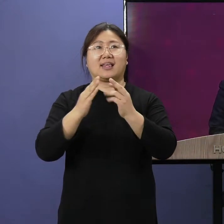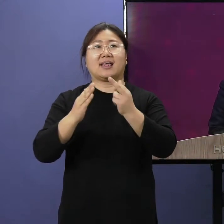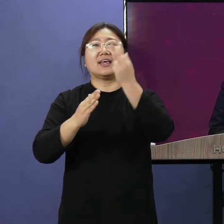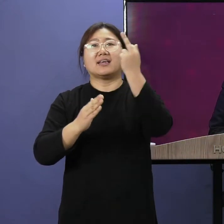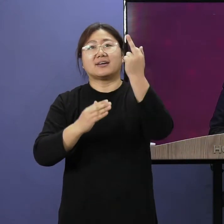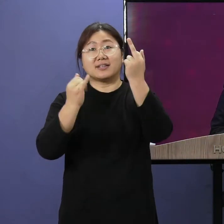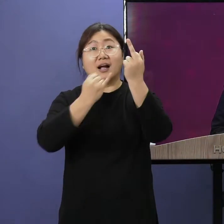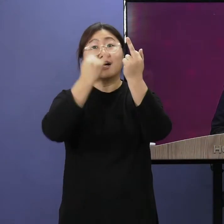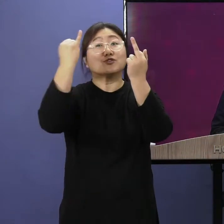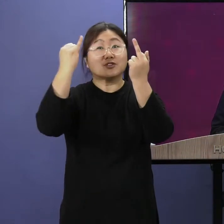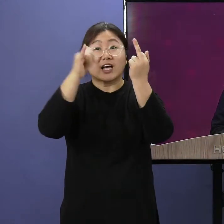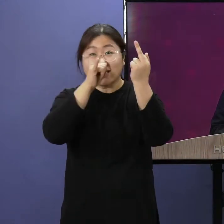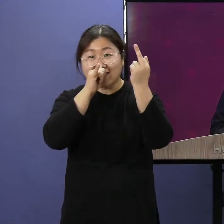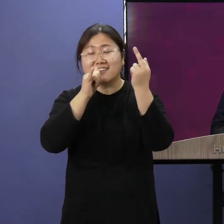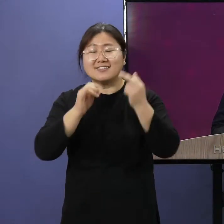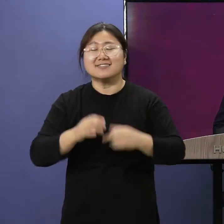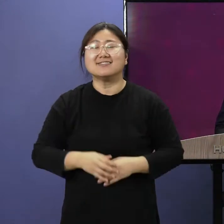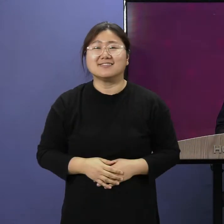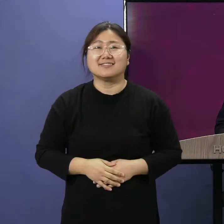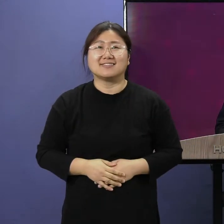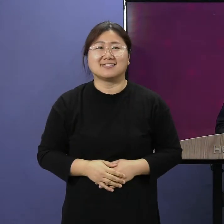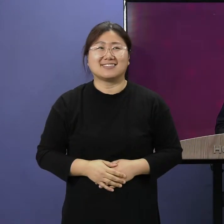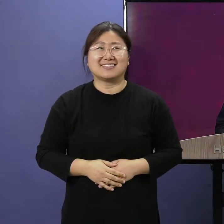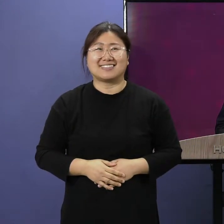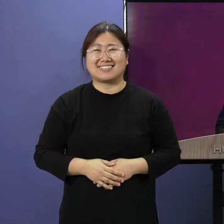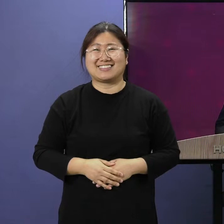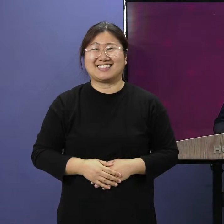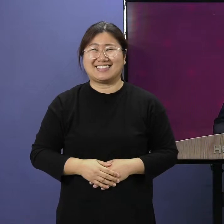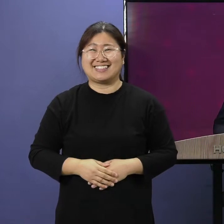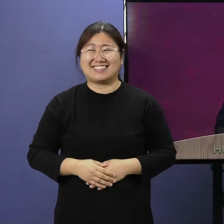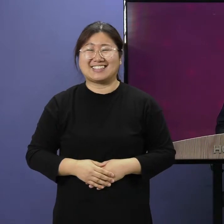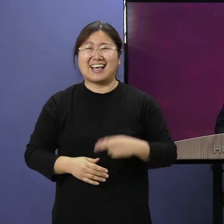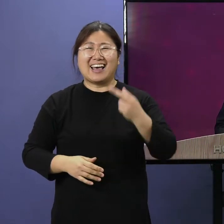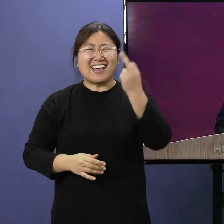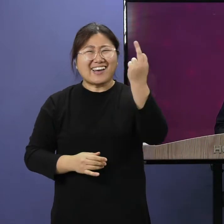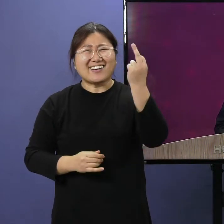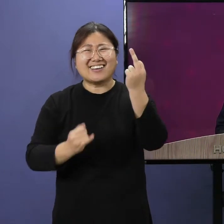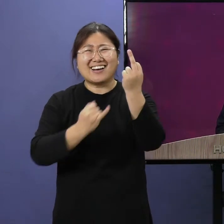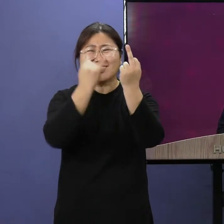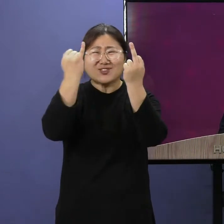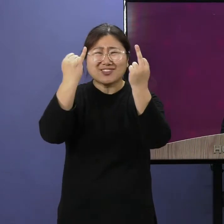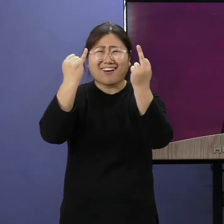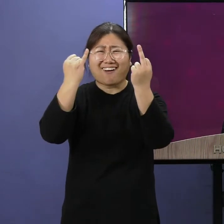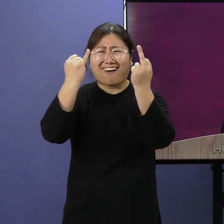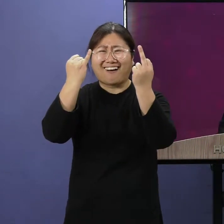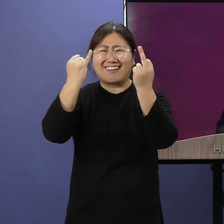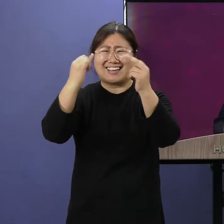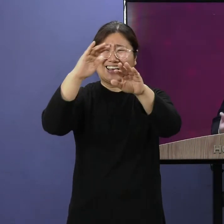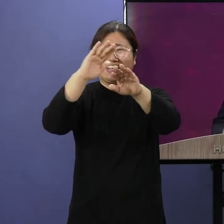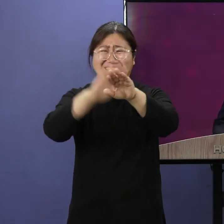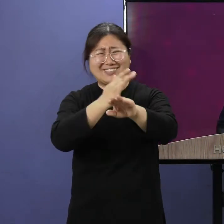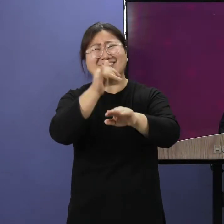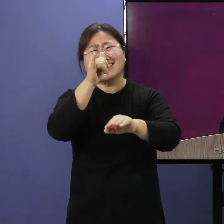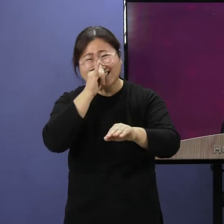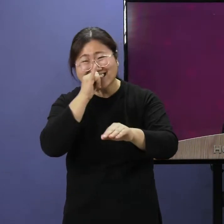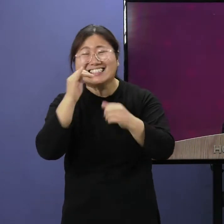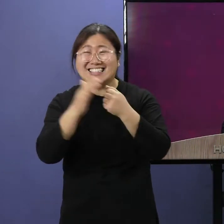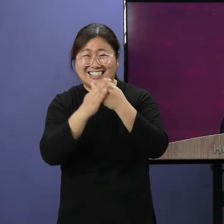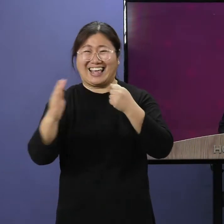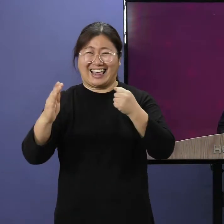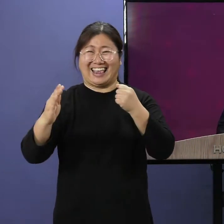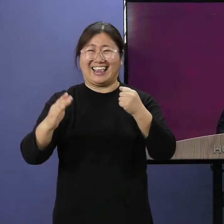썩히면 제가 가서 아이고 아버지 그래도 막둥이가 제일 낫죠? 라고 묻습니다. 그럼 아버지가